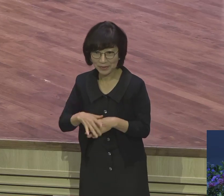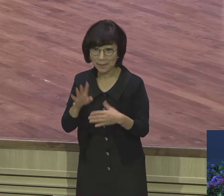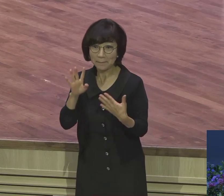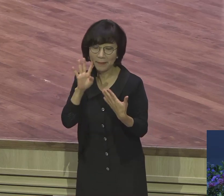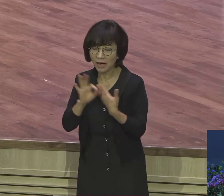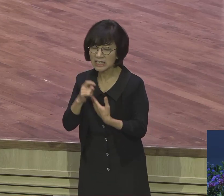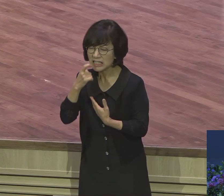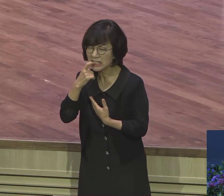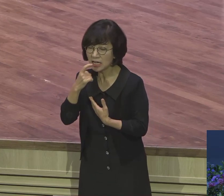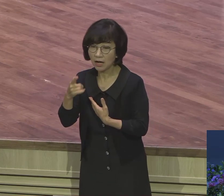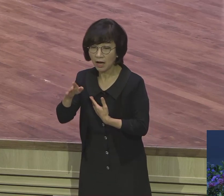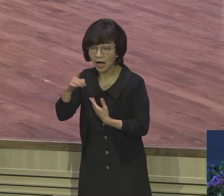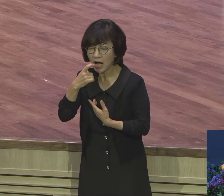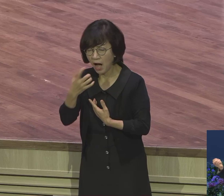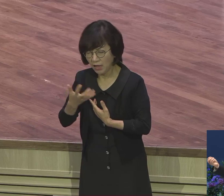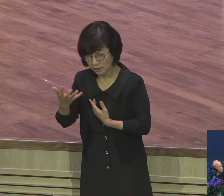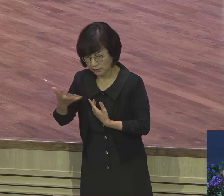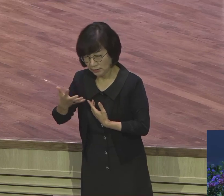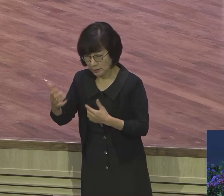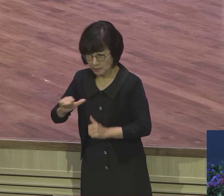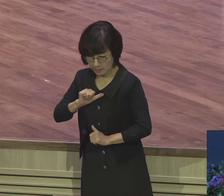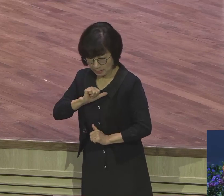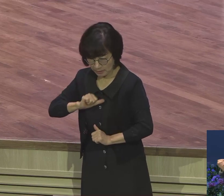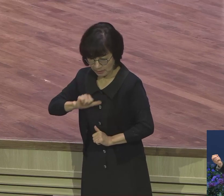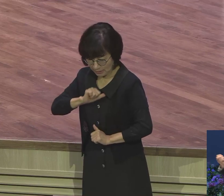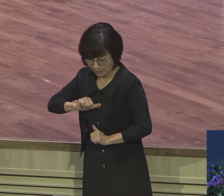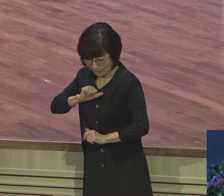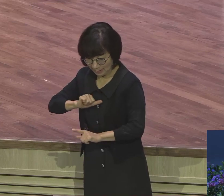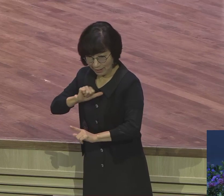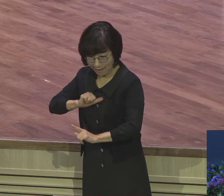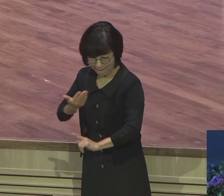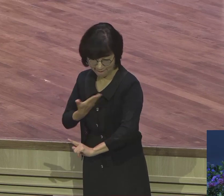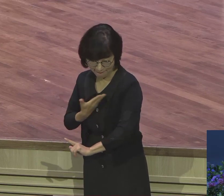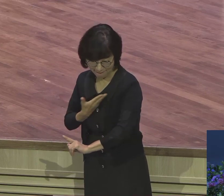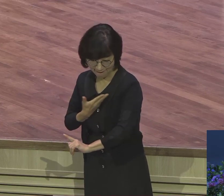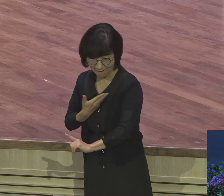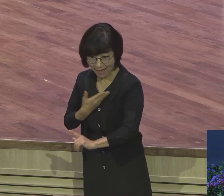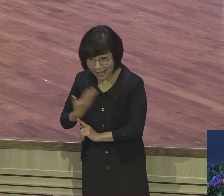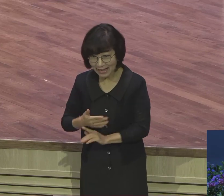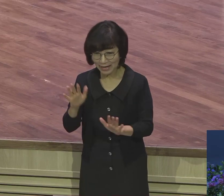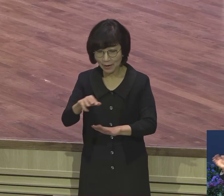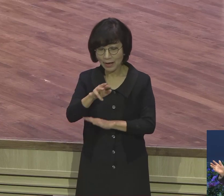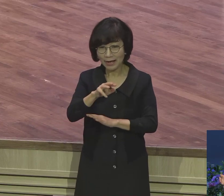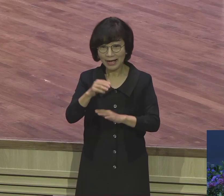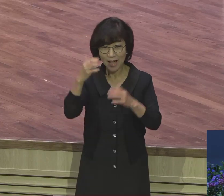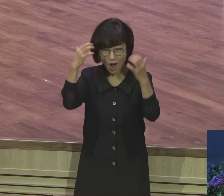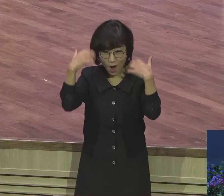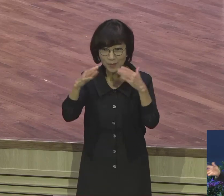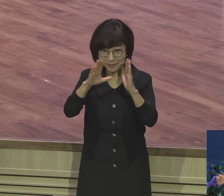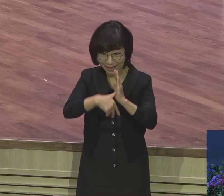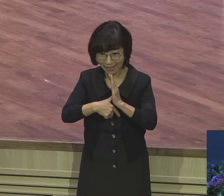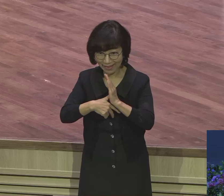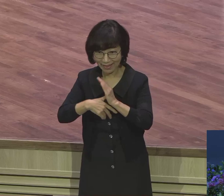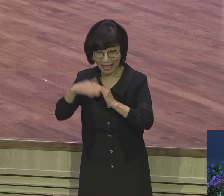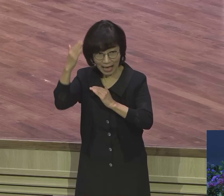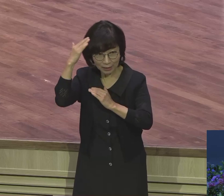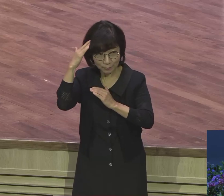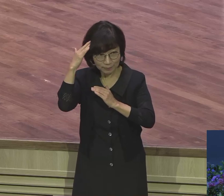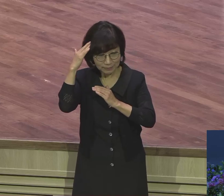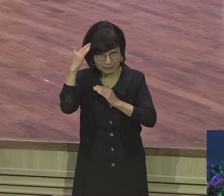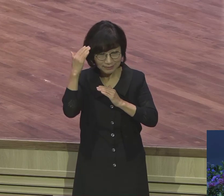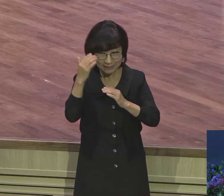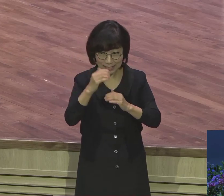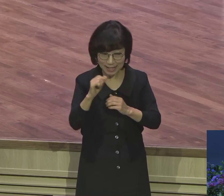아프다. 그럼 참고 있다가 한국 WC나 성규도양 그때 와서 치료해요. 너무 비싸고 너무 시간 걸리고